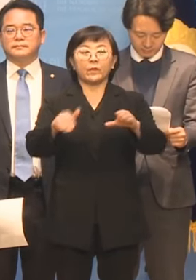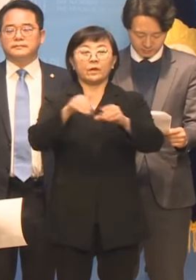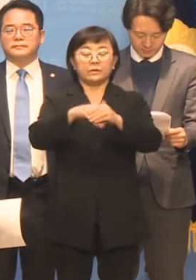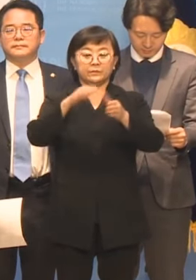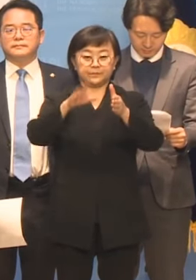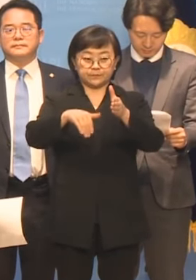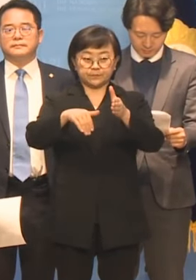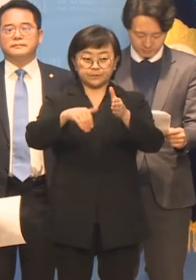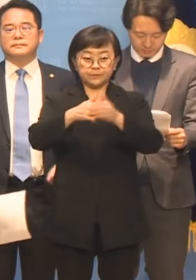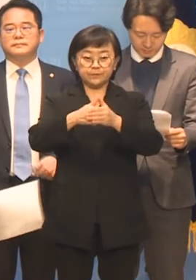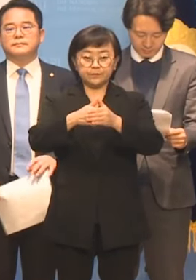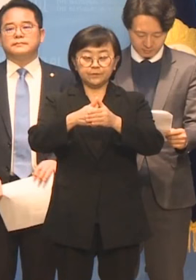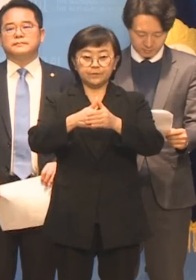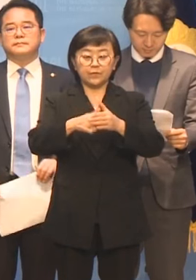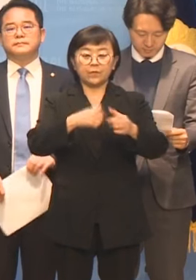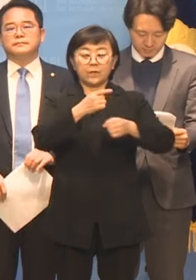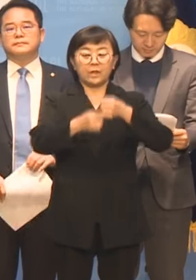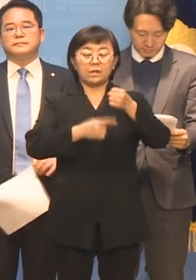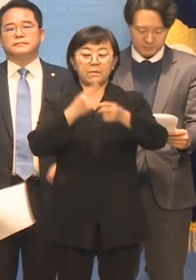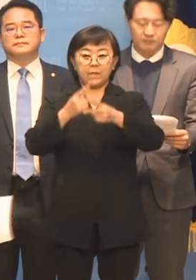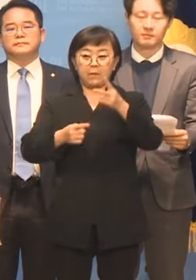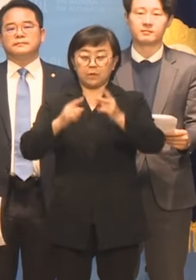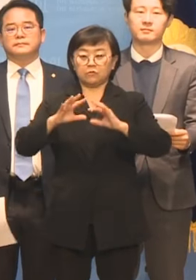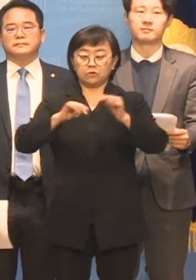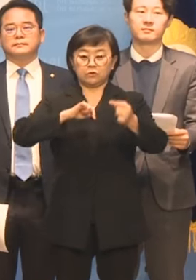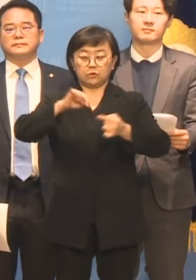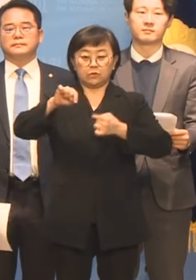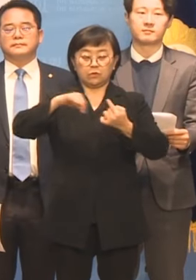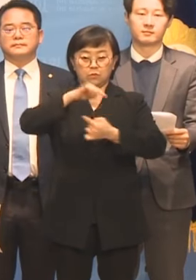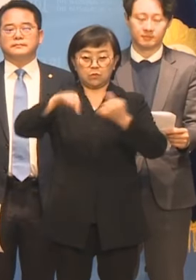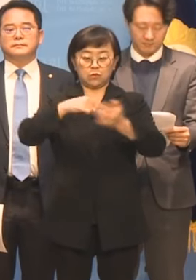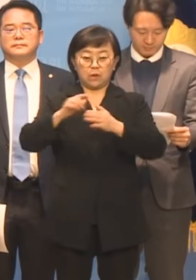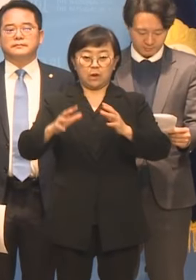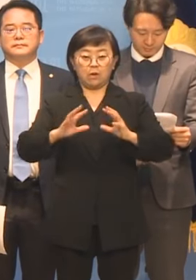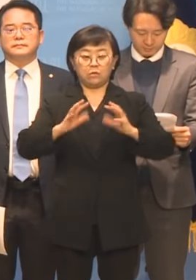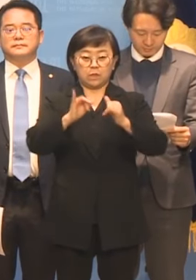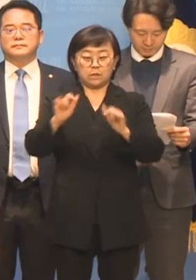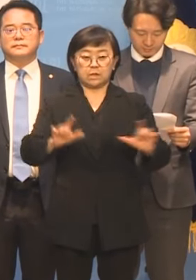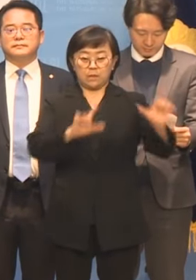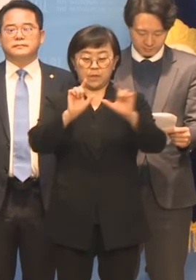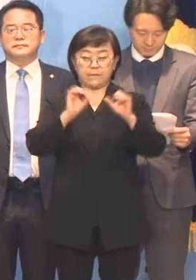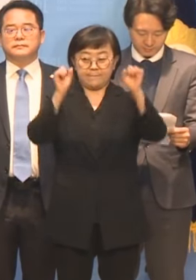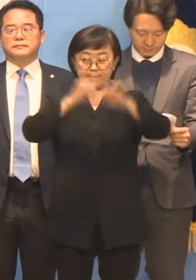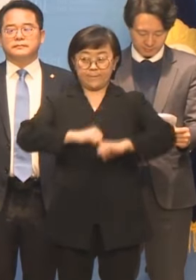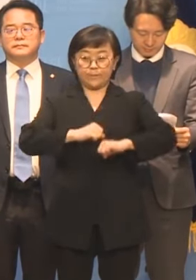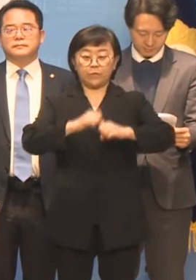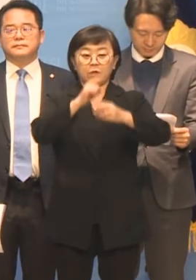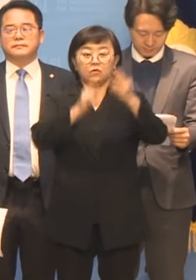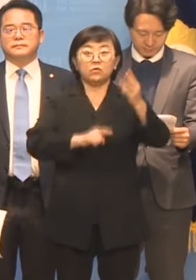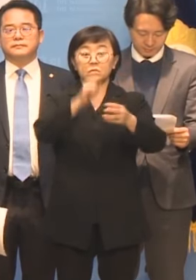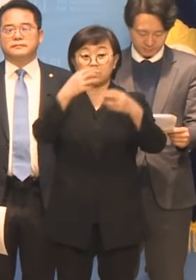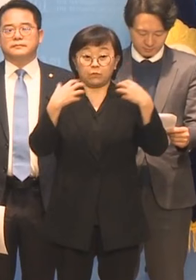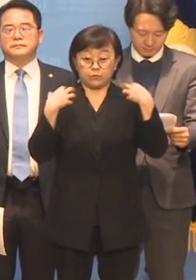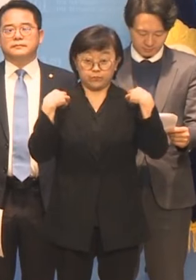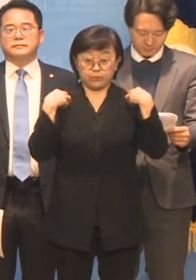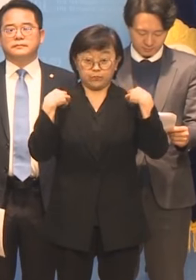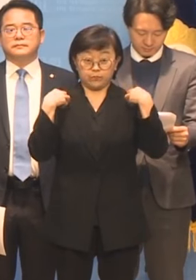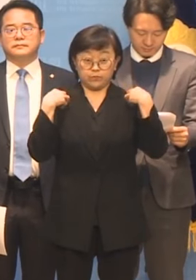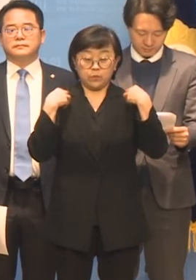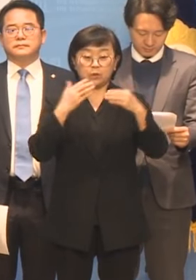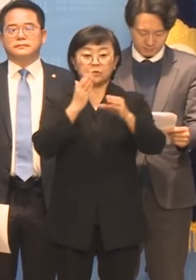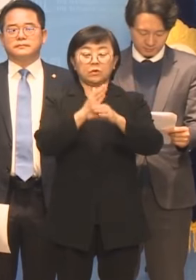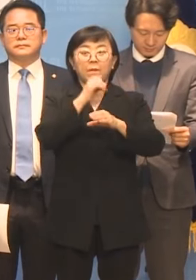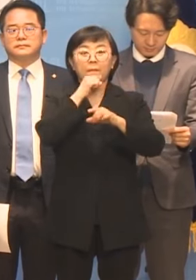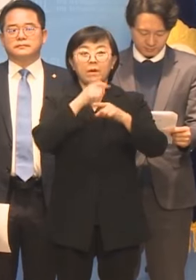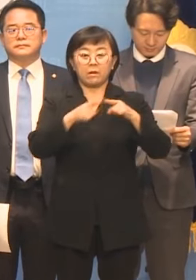총선은 집권 1년 반 만에 국정운영과 민생을 파탄의 지경으로 몰아넣은 윤석열 정부를